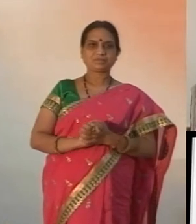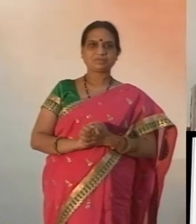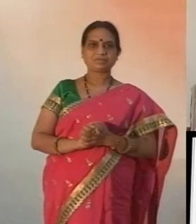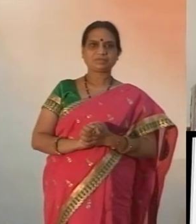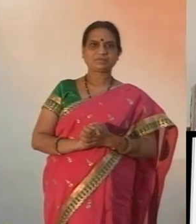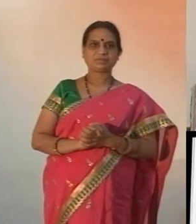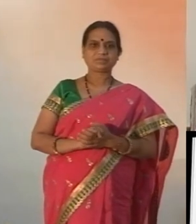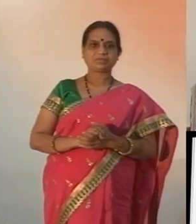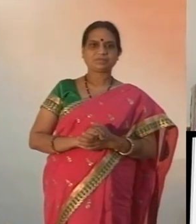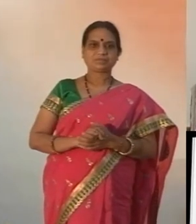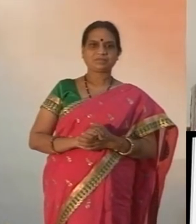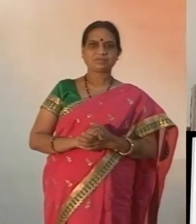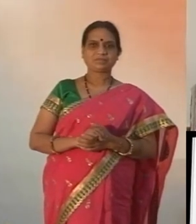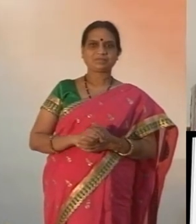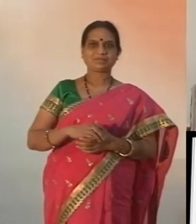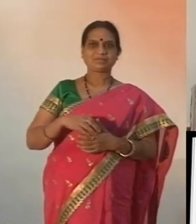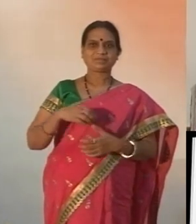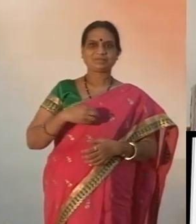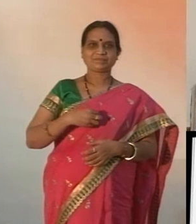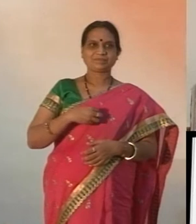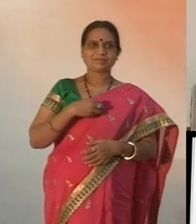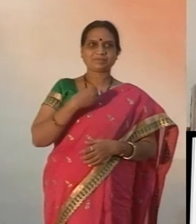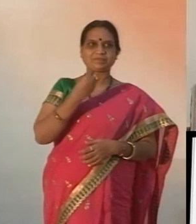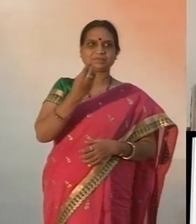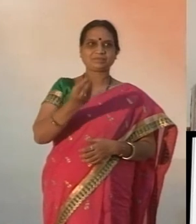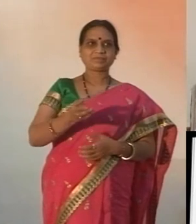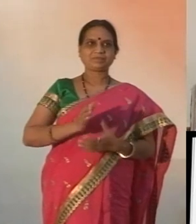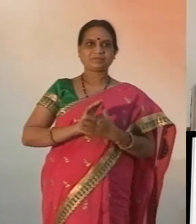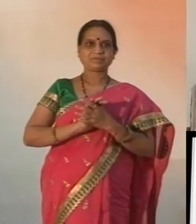हमारा दिल से जोड़ा गया संबंध हो।